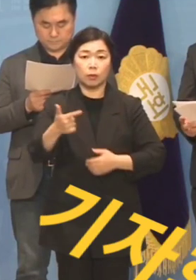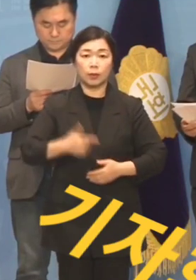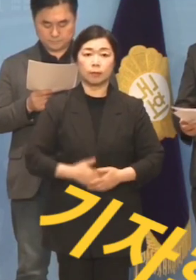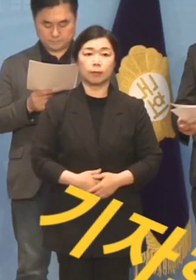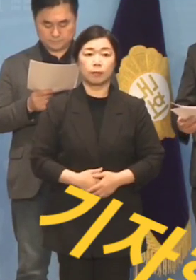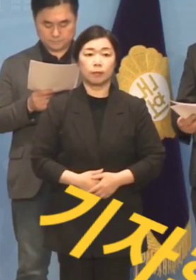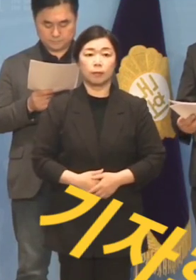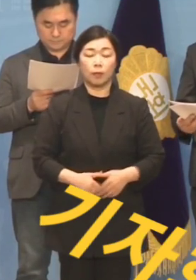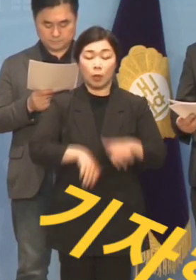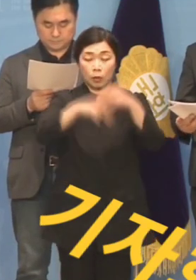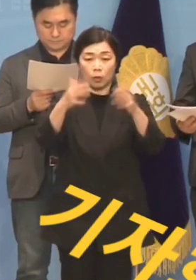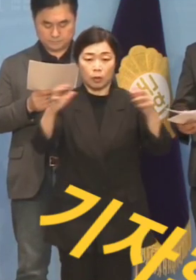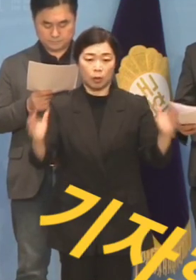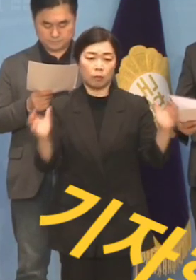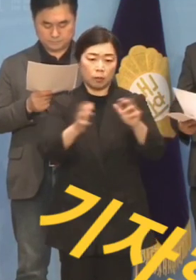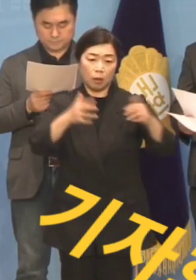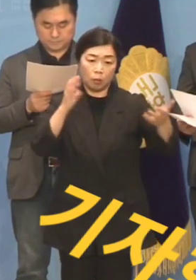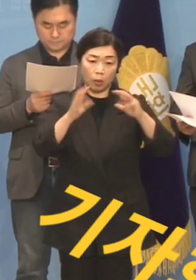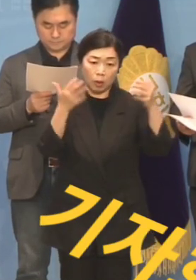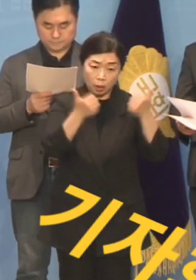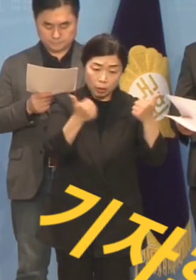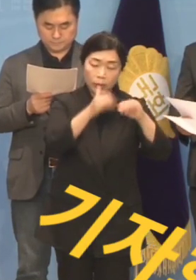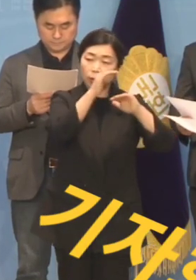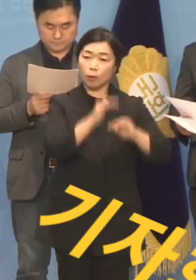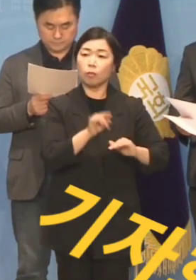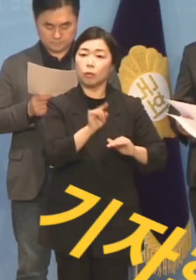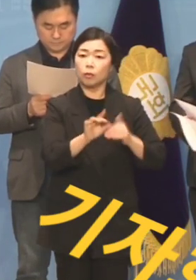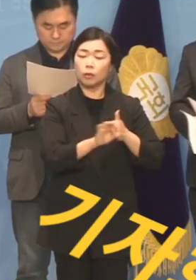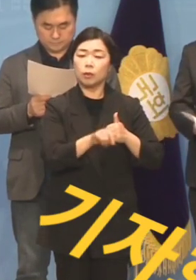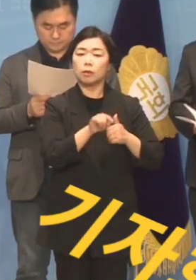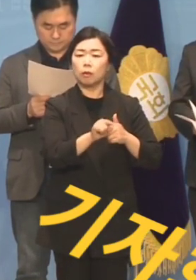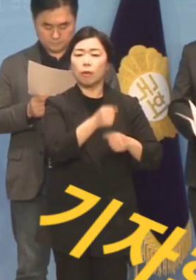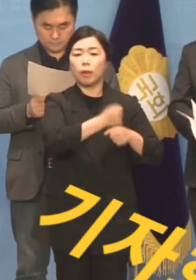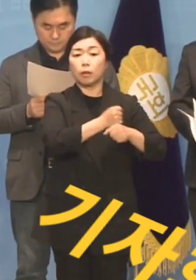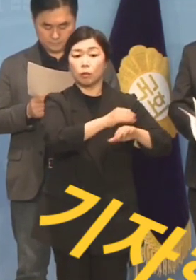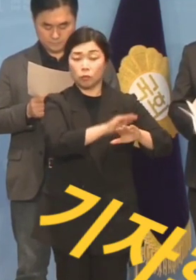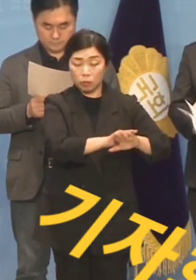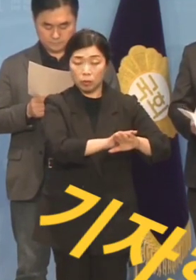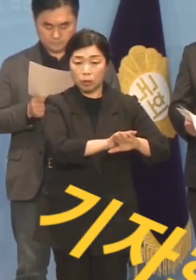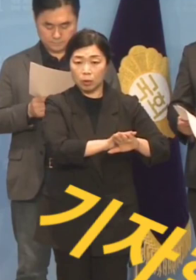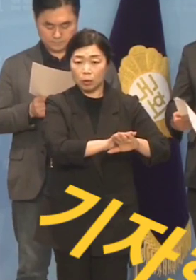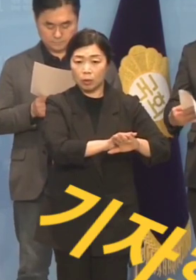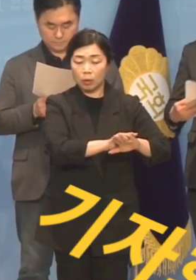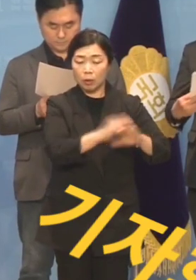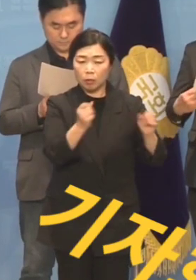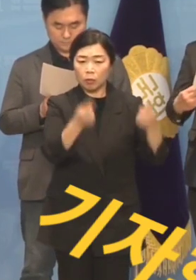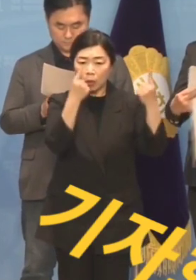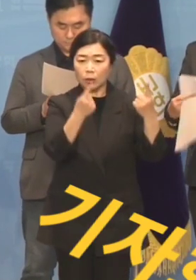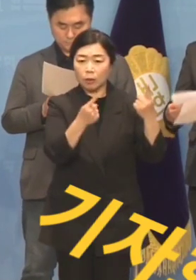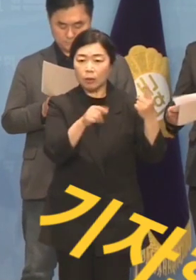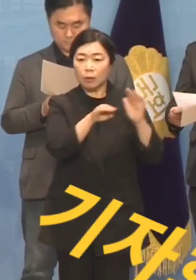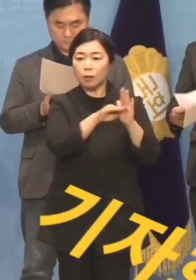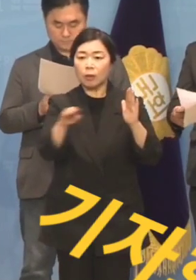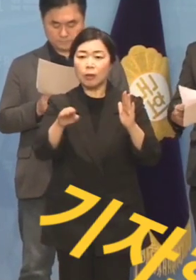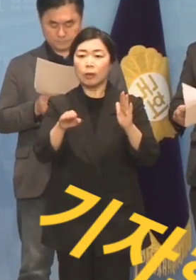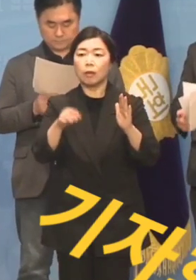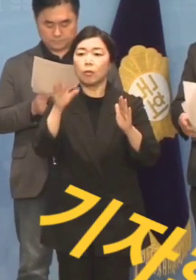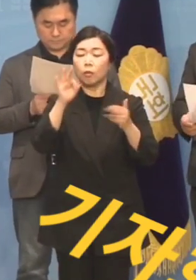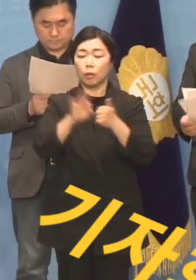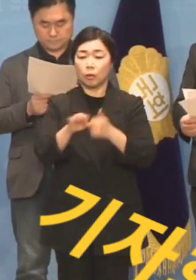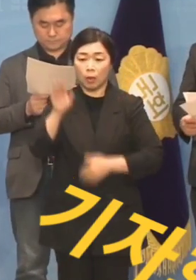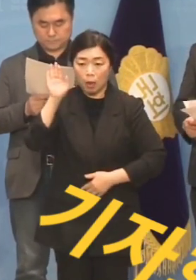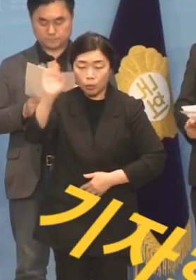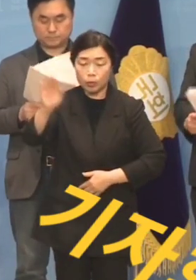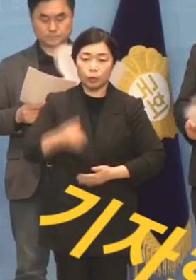의원들의 다양한 의견, 특히 여기서 만들어진 일정한 공통분모는 앞으로 여야가